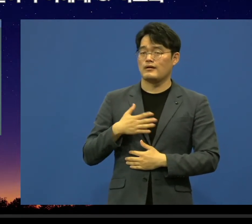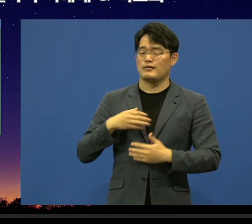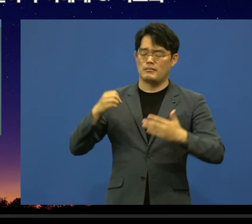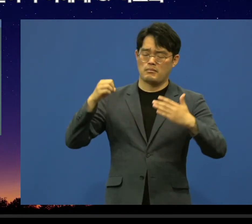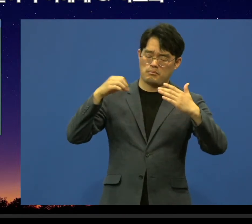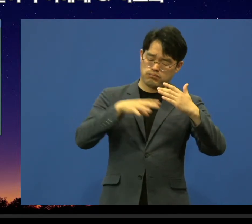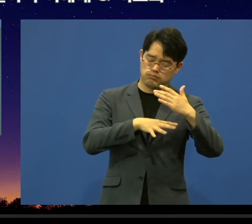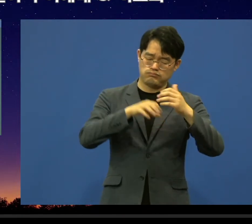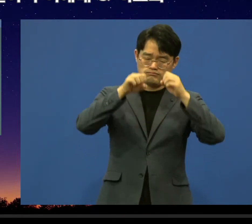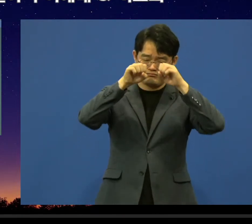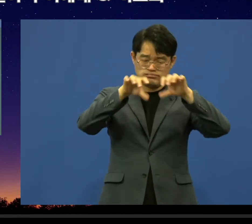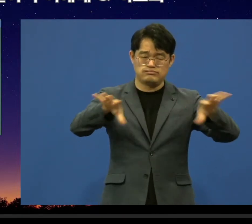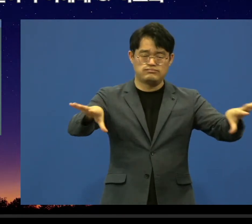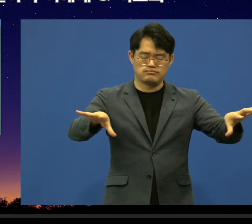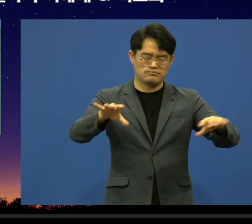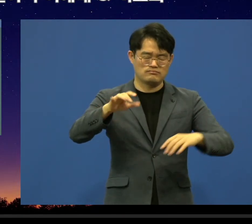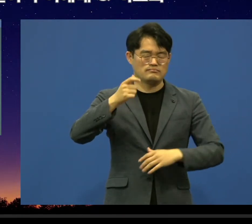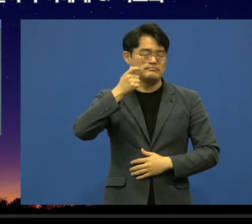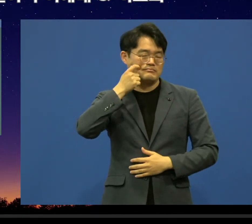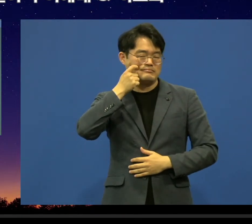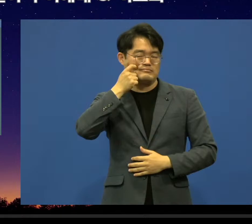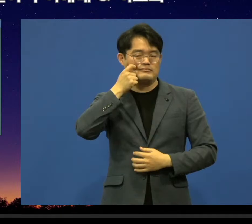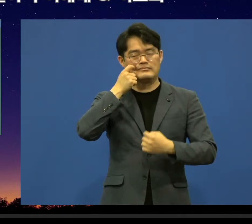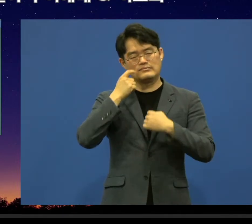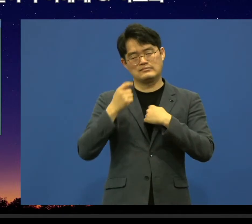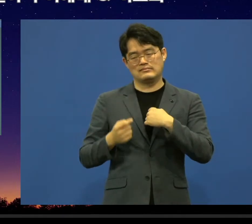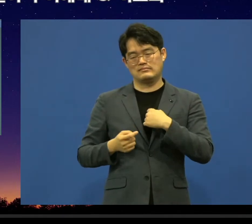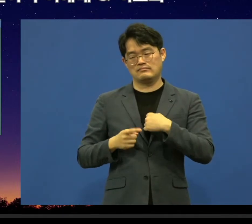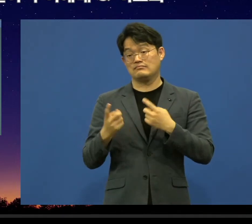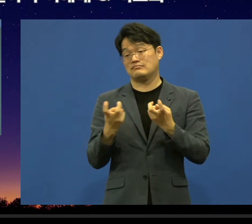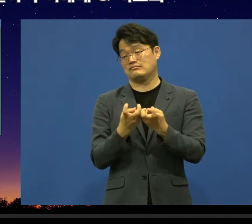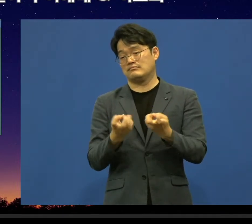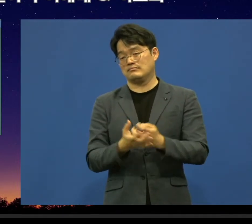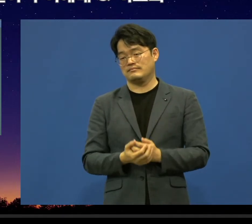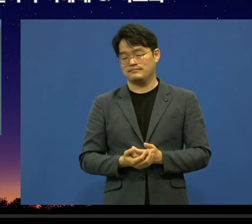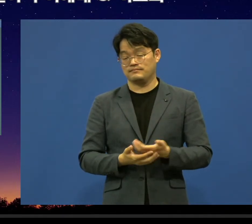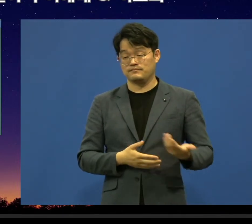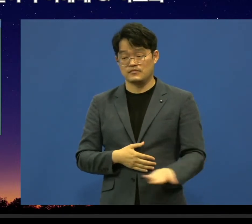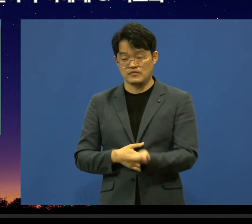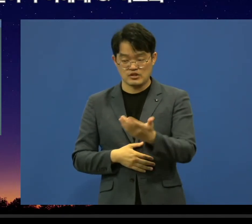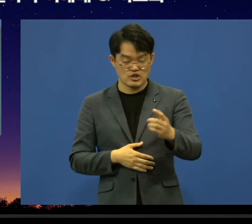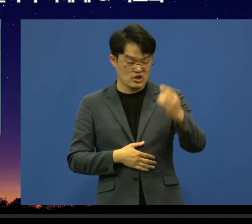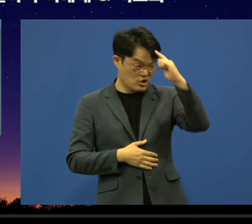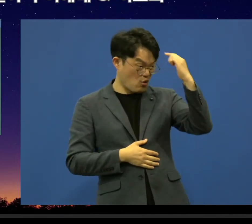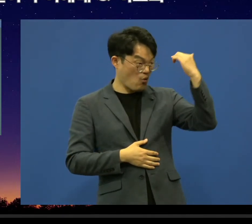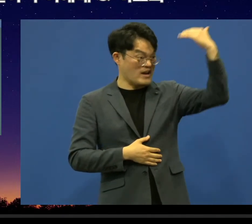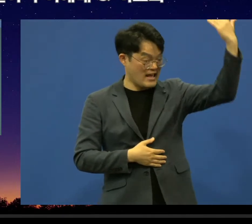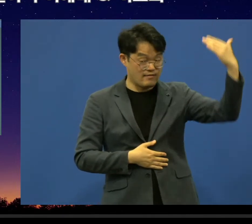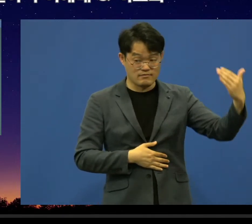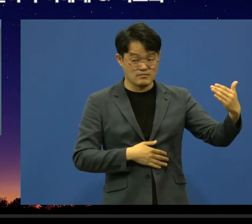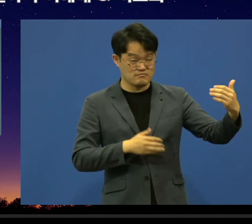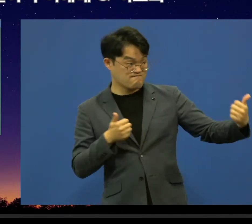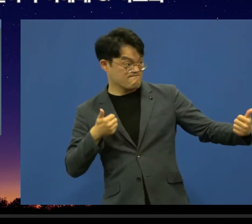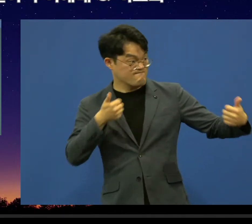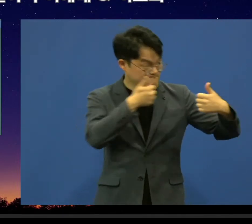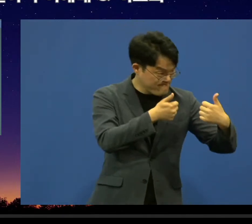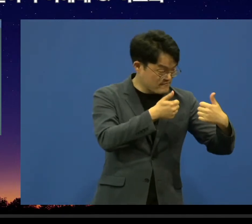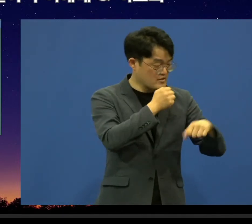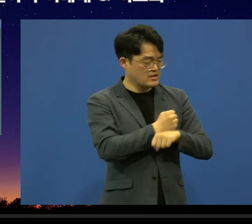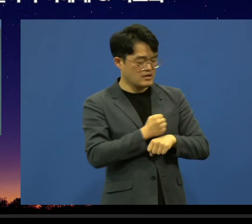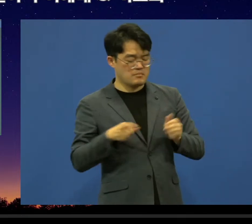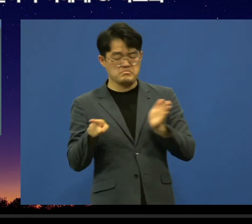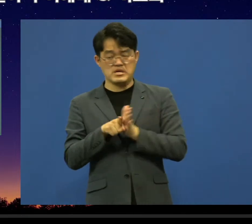이 골리앗 앞에 신자는 언제나 패배자로 서 있습니다. 골리앗 앞에서